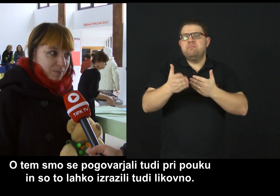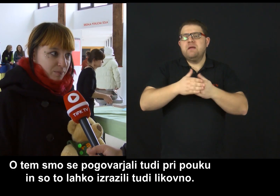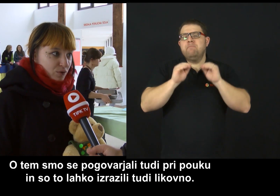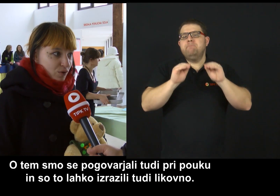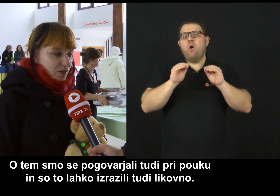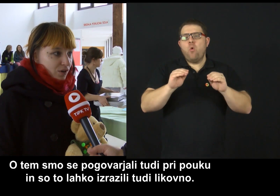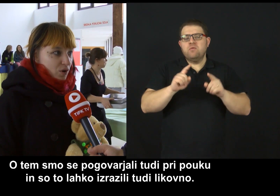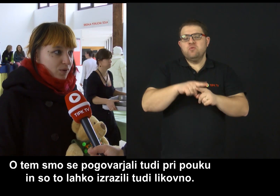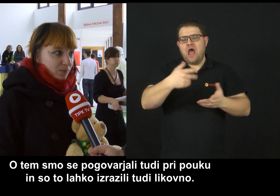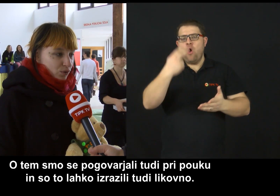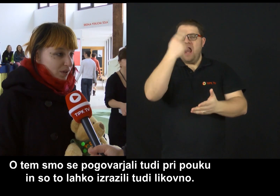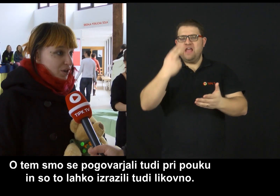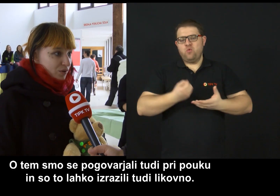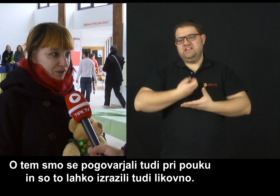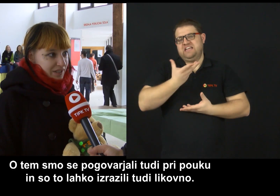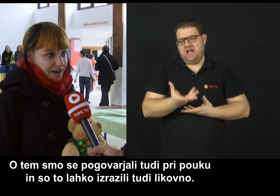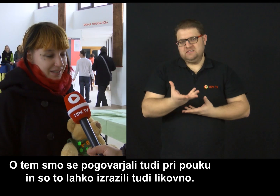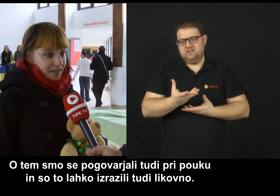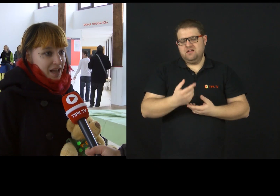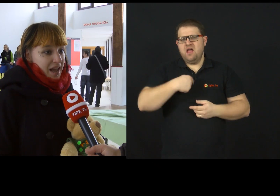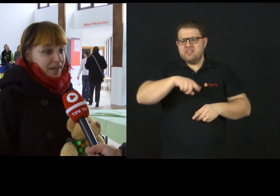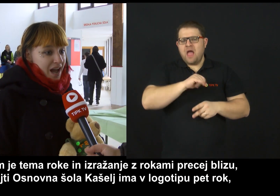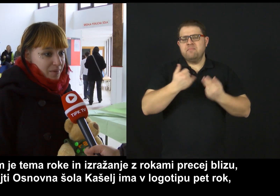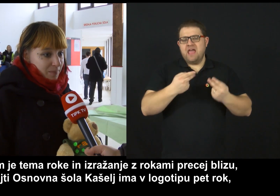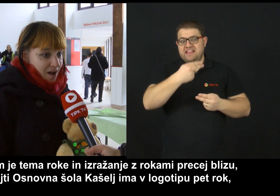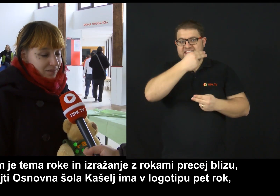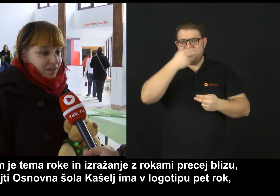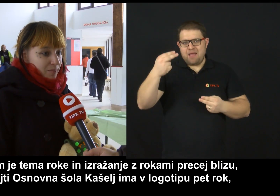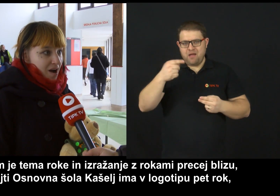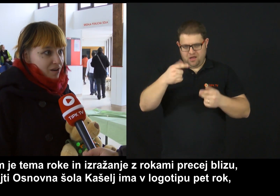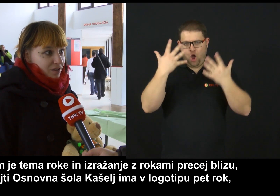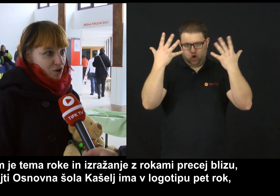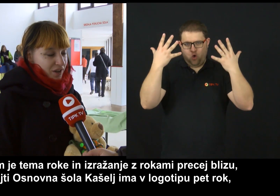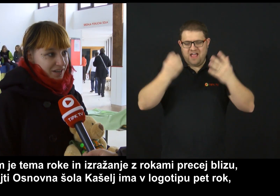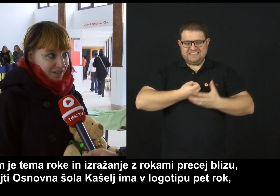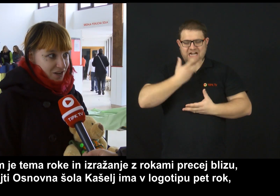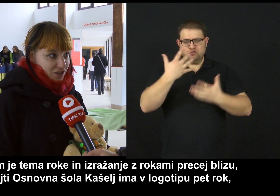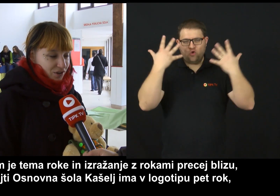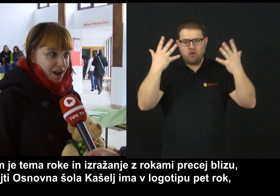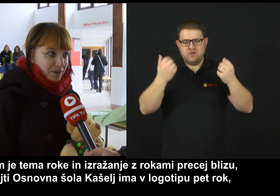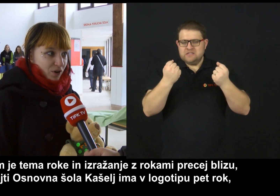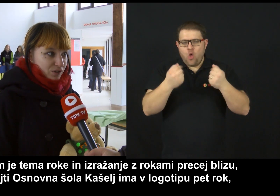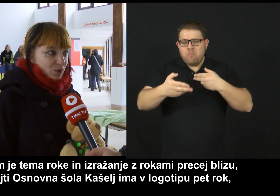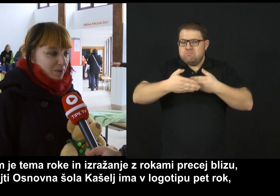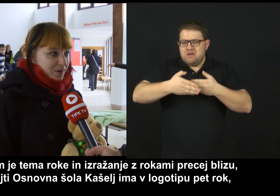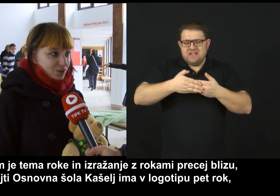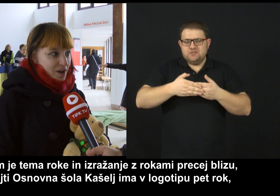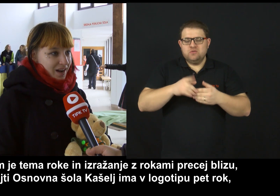pri pouku in se lahko potem to tudi likovno izrazili. Nam je pa tema roke in izražanje z rokami dokaj blizu,